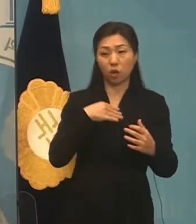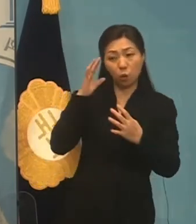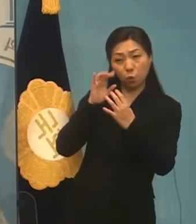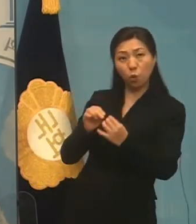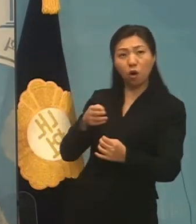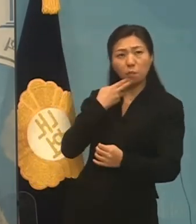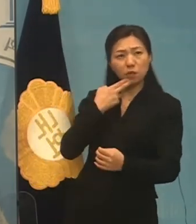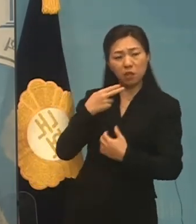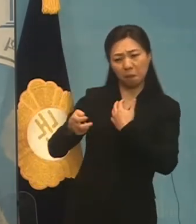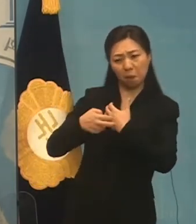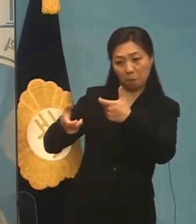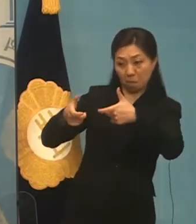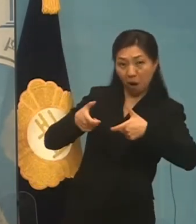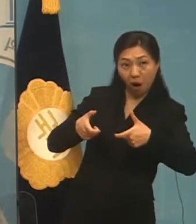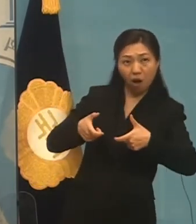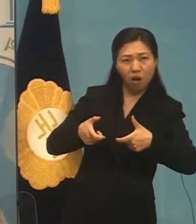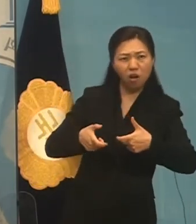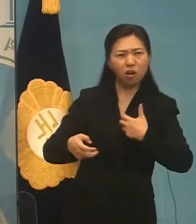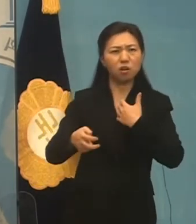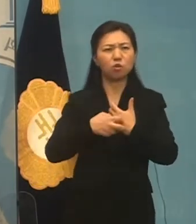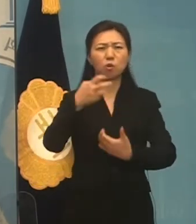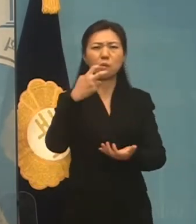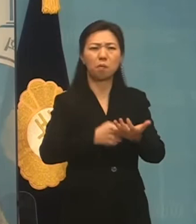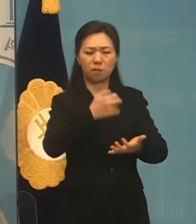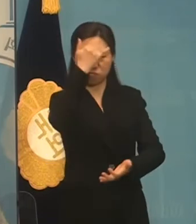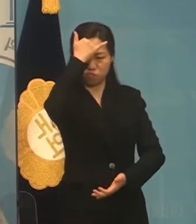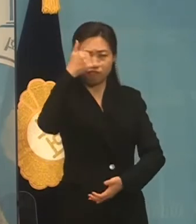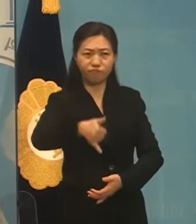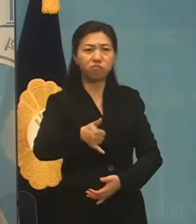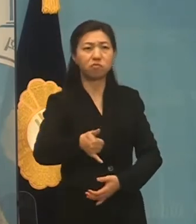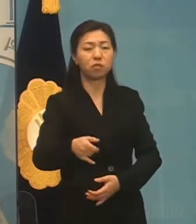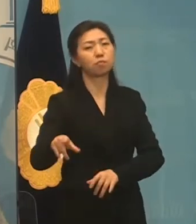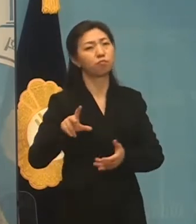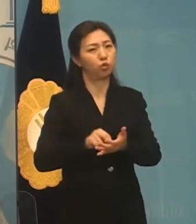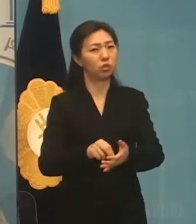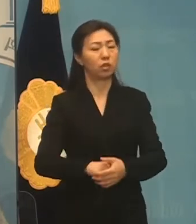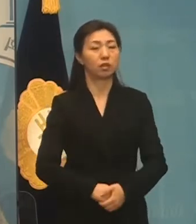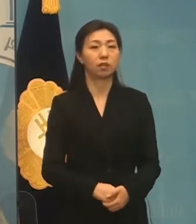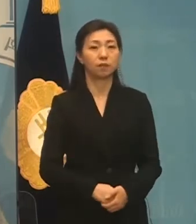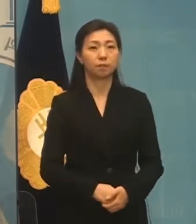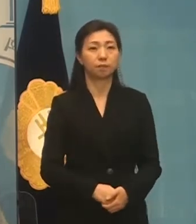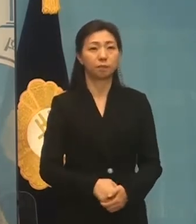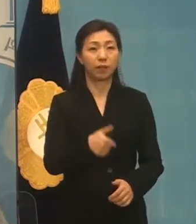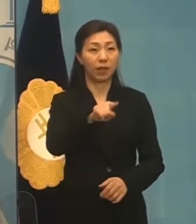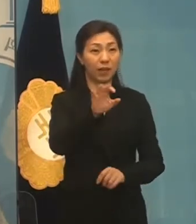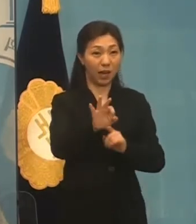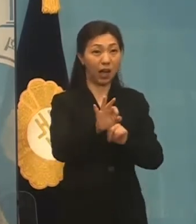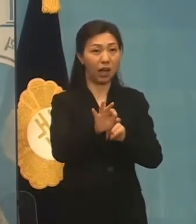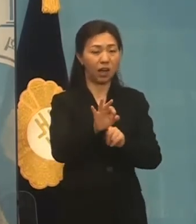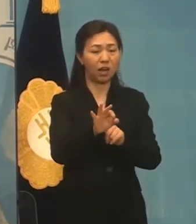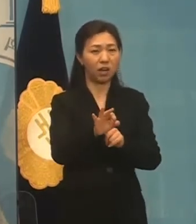의료 윤리를 위배하는 심각한 문제입니다. 강 씨에 대해서